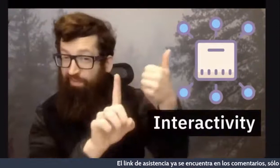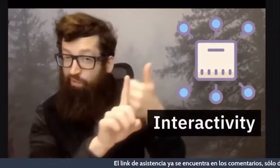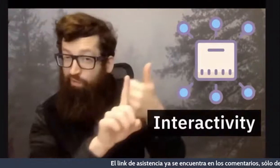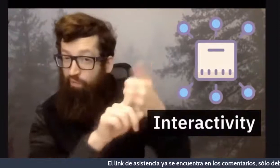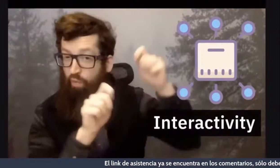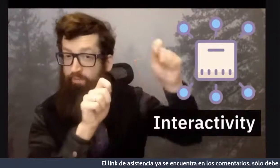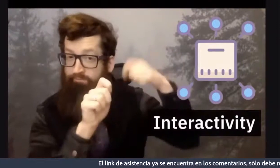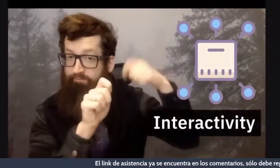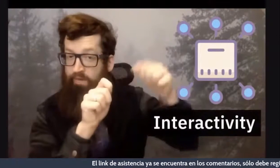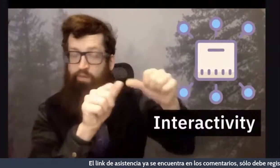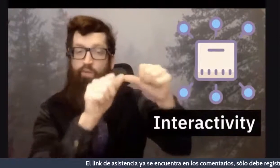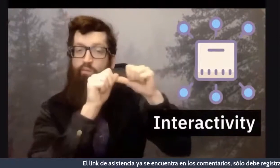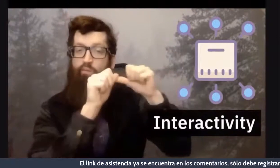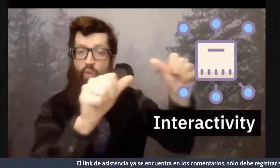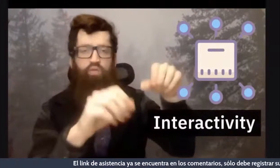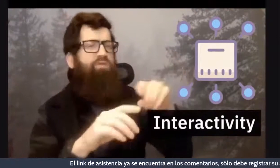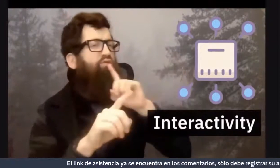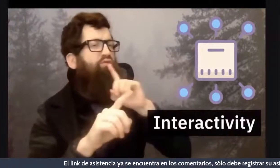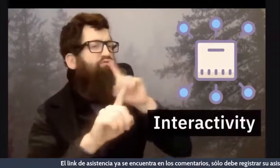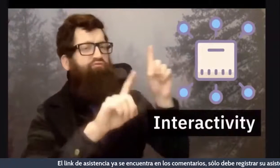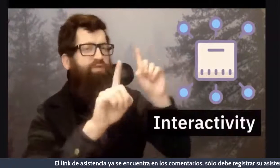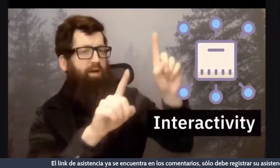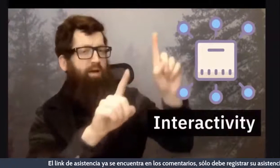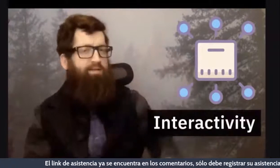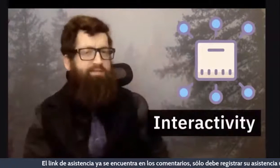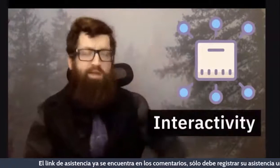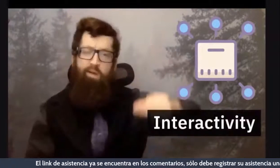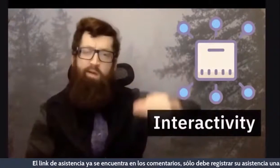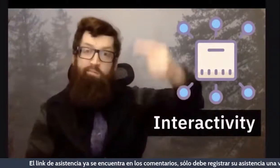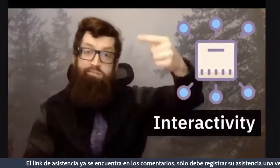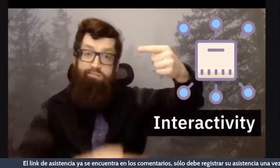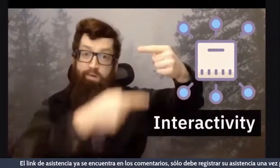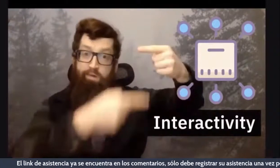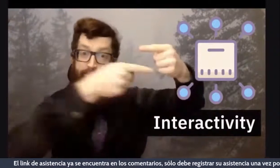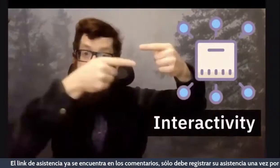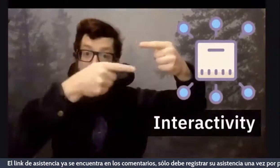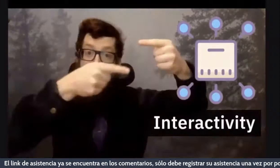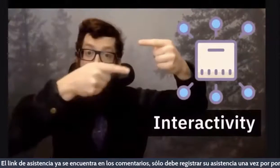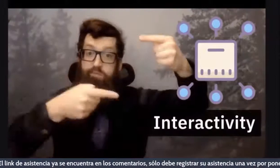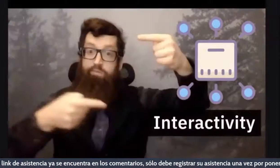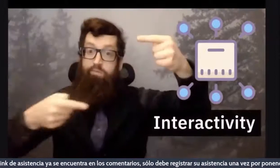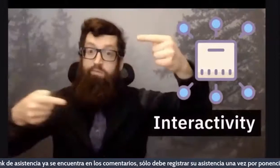Las amenazas en esa interacción es fácil, debe ser fácil de encontrar.